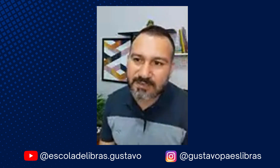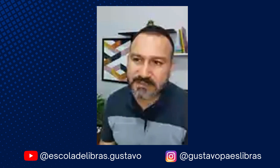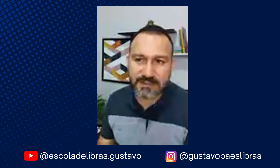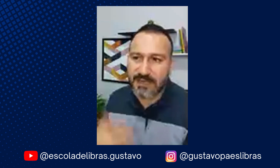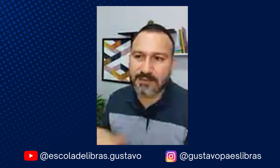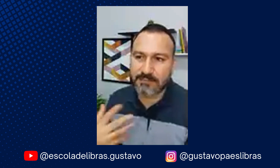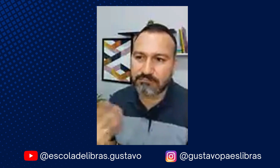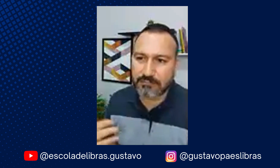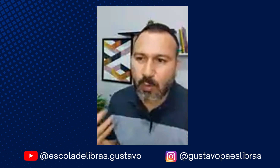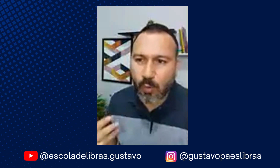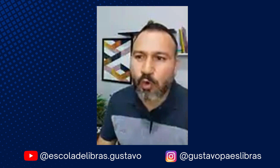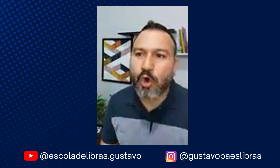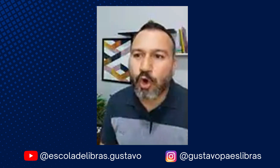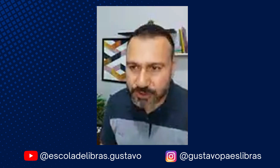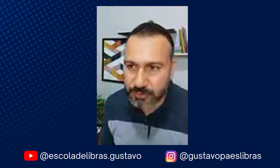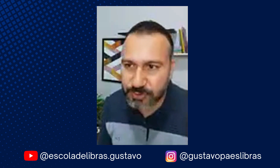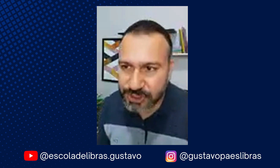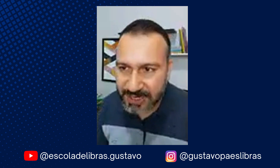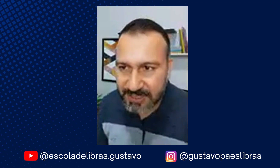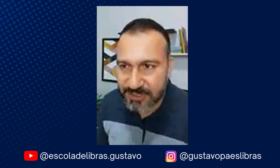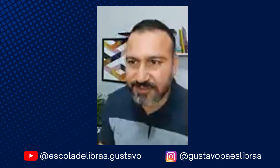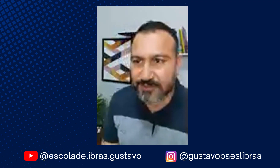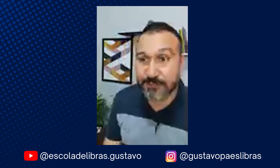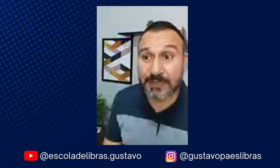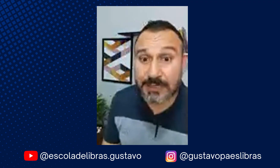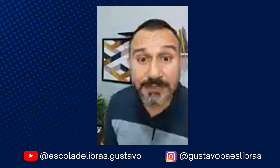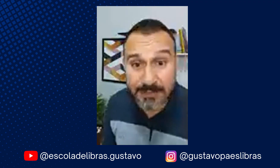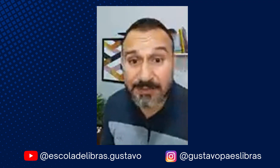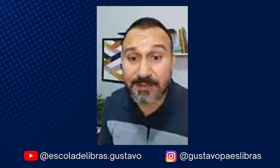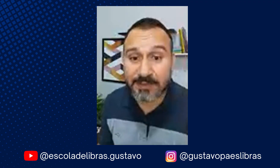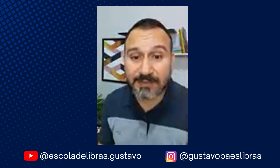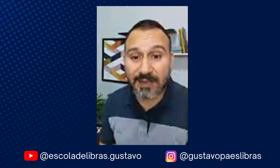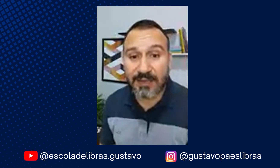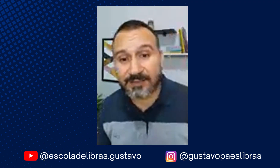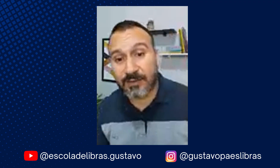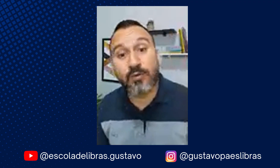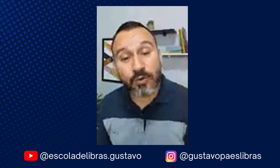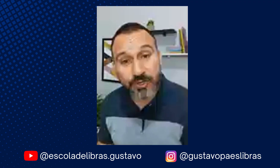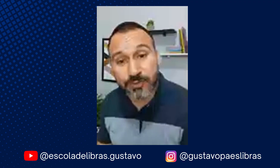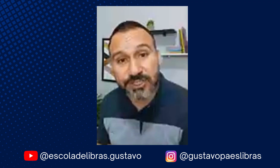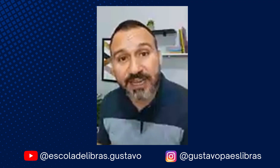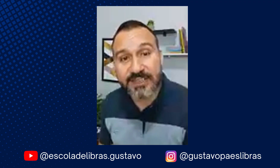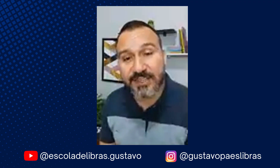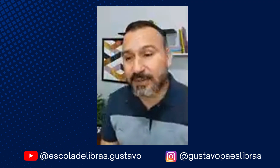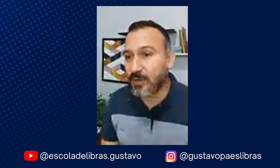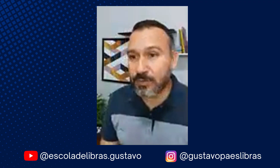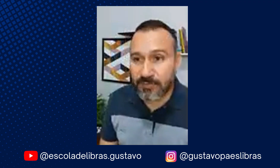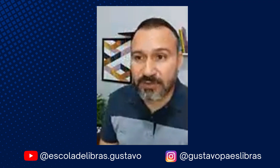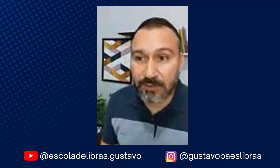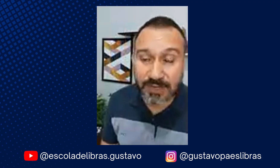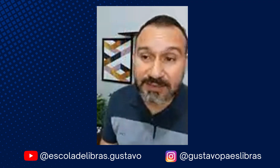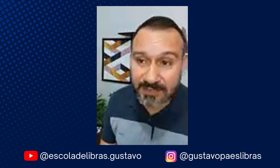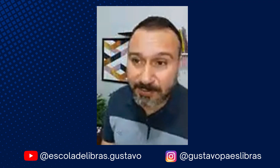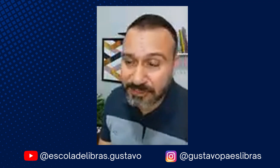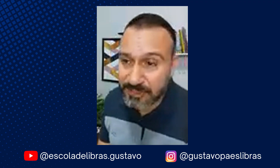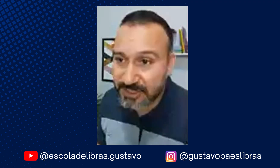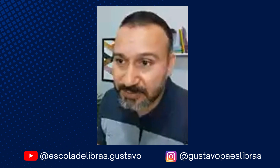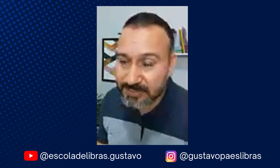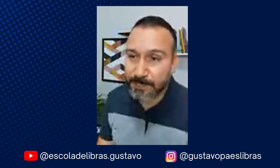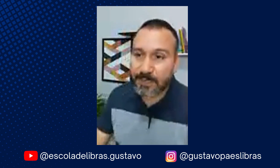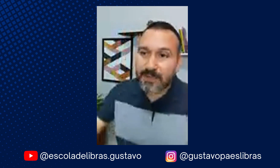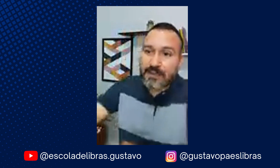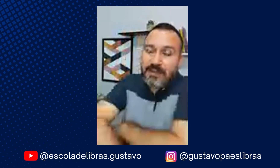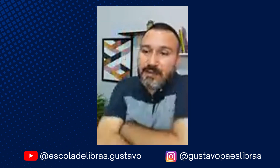de Libras tem algum código de ética? Sim, tem um código de ética para o profissional que é